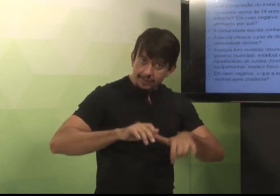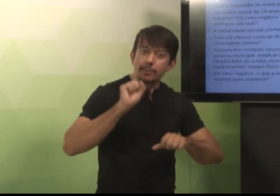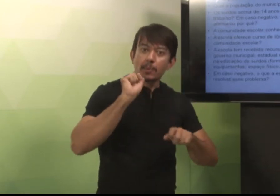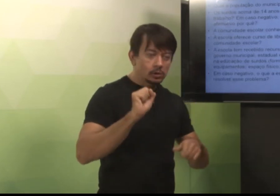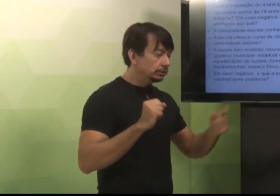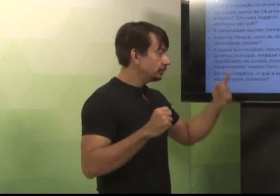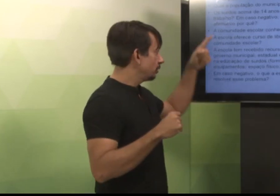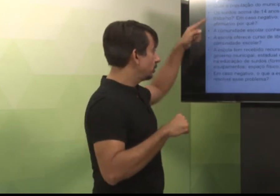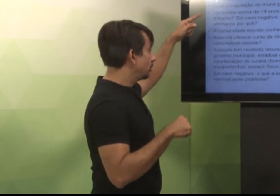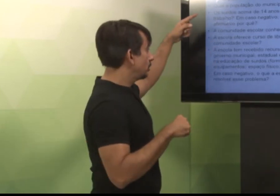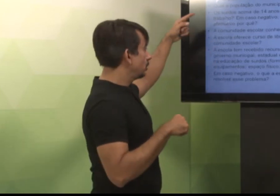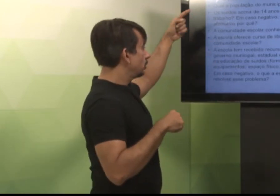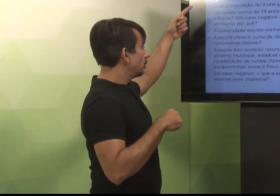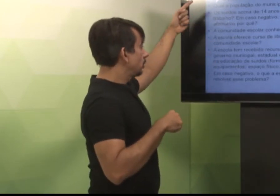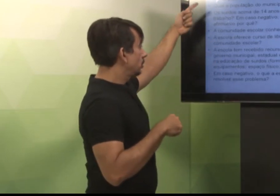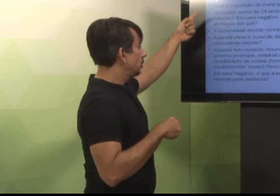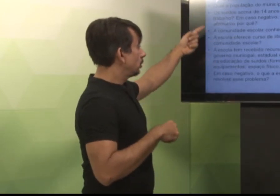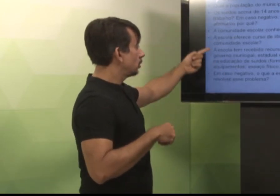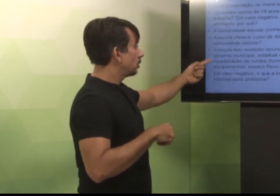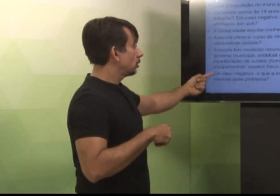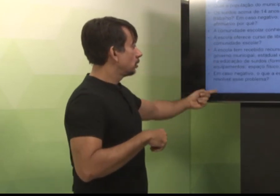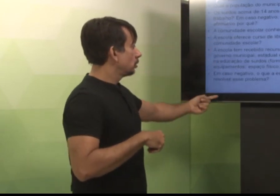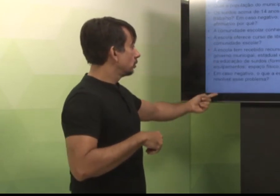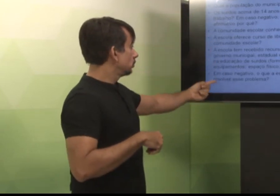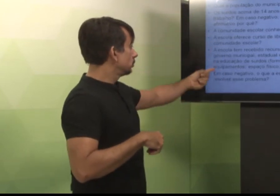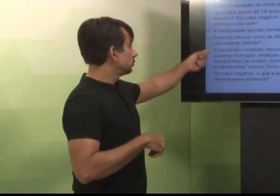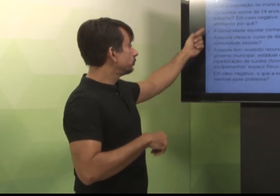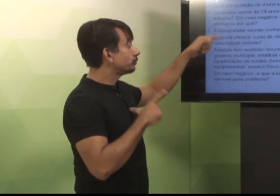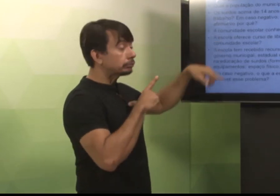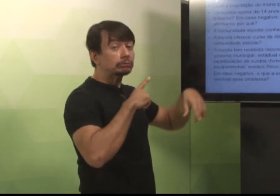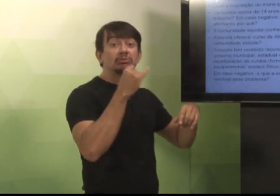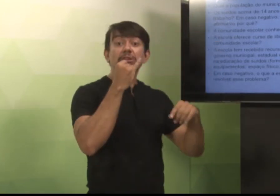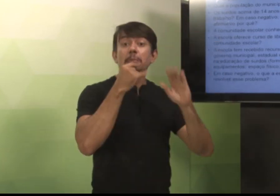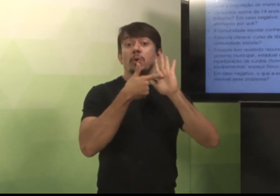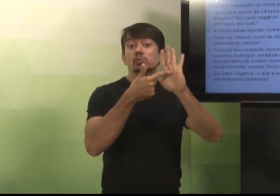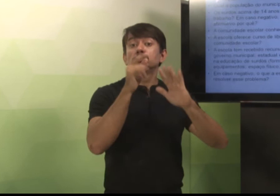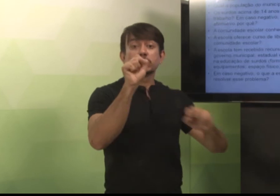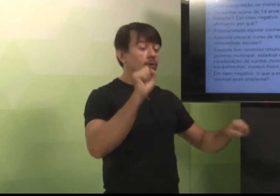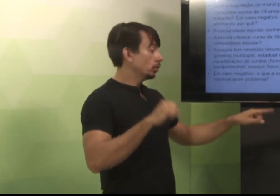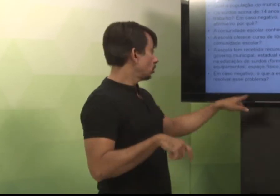isso. Veja aqui, temos várias perguntas. Por exemplo,